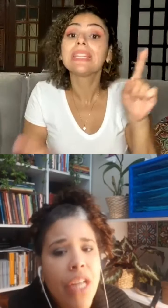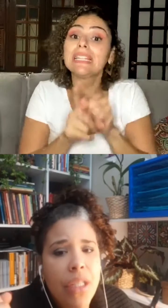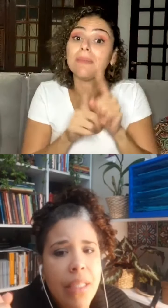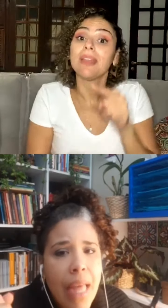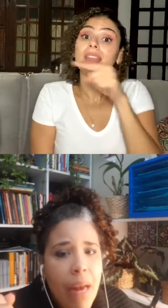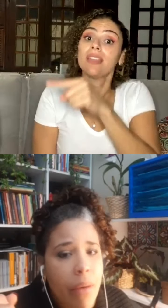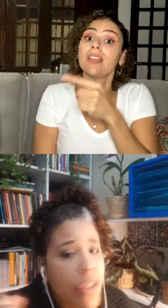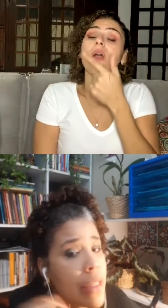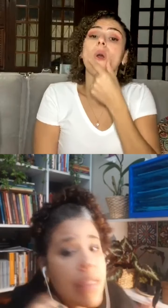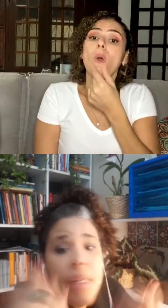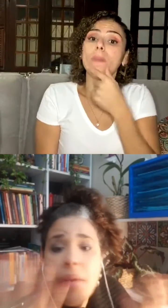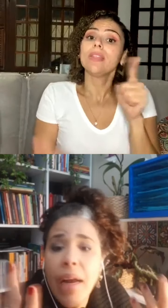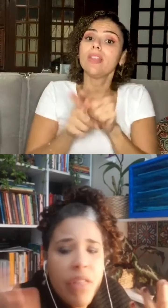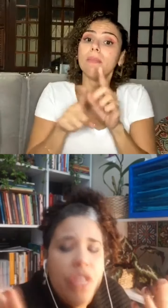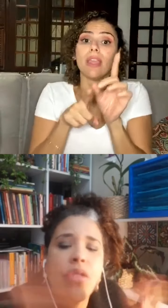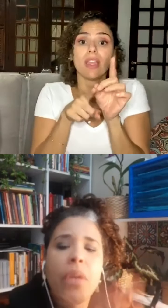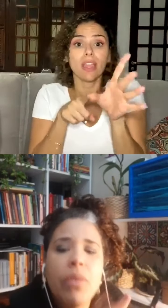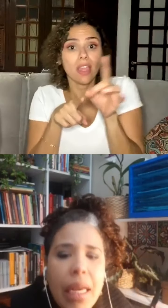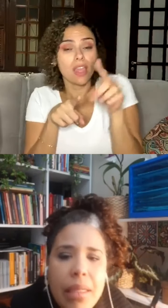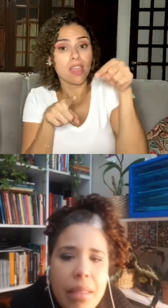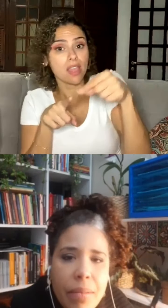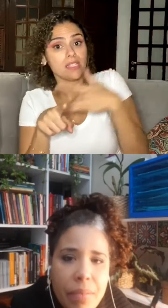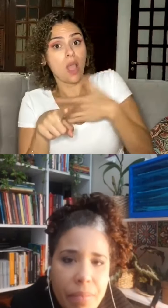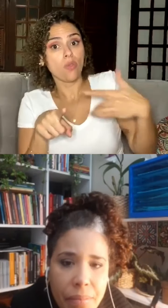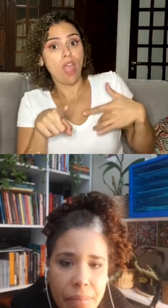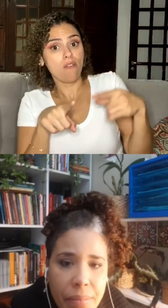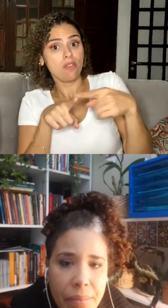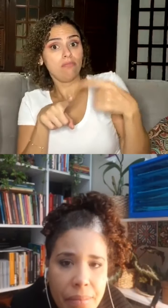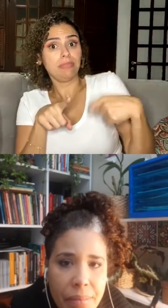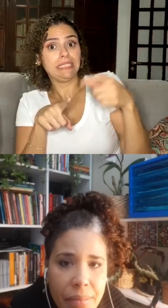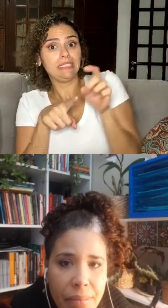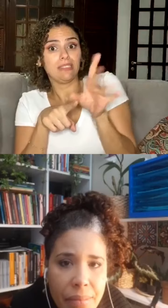de células, senão a gravidez não acontece.